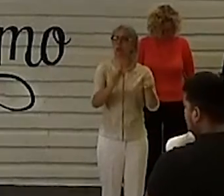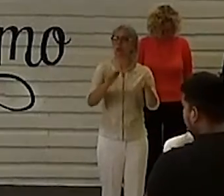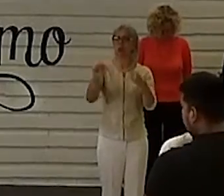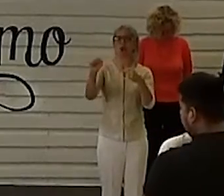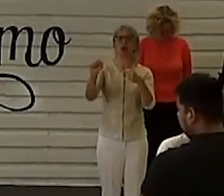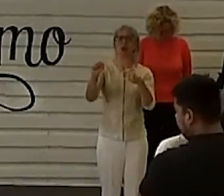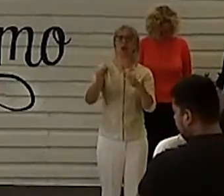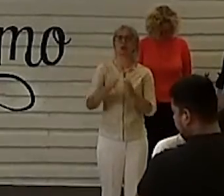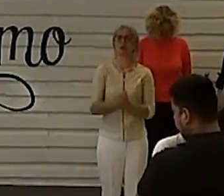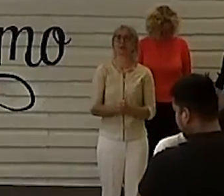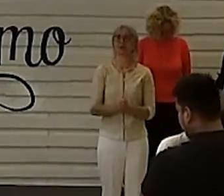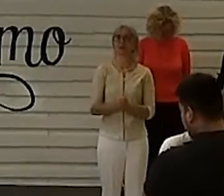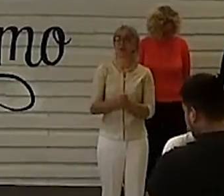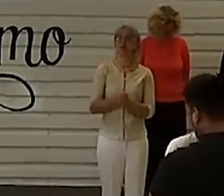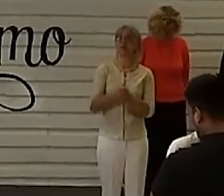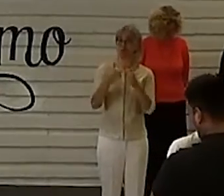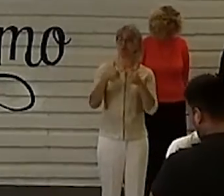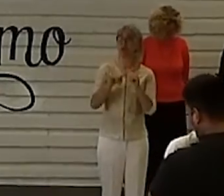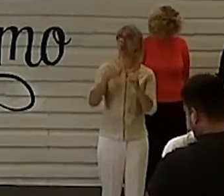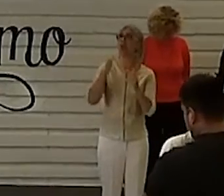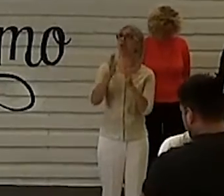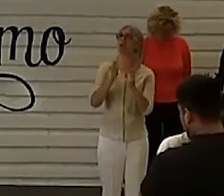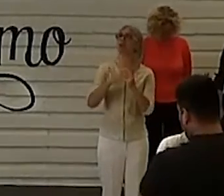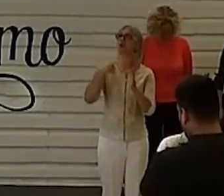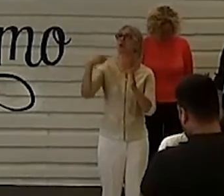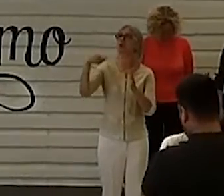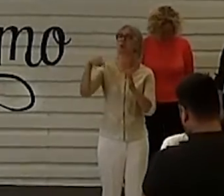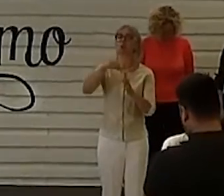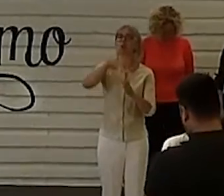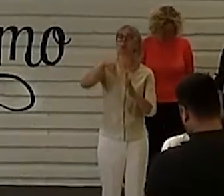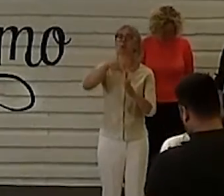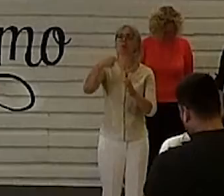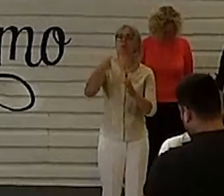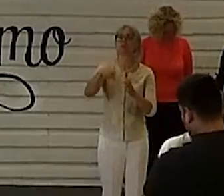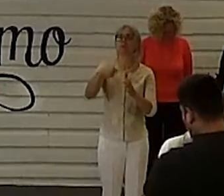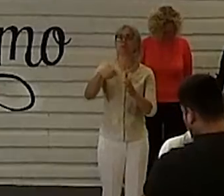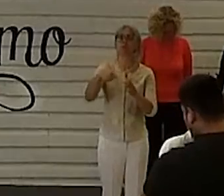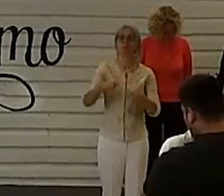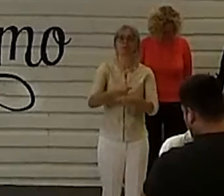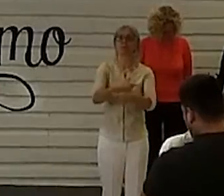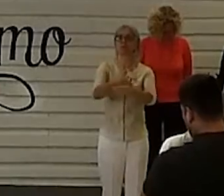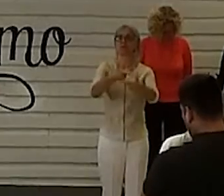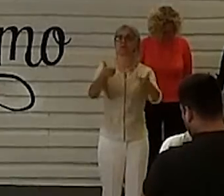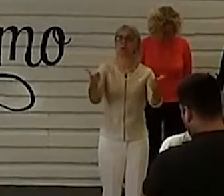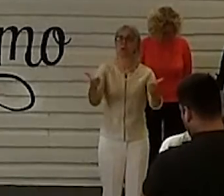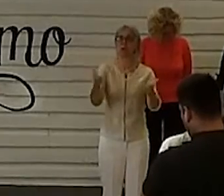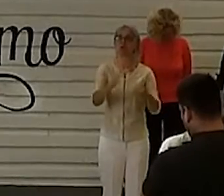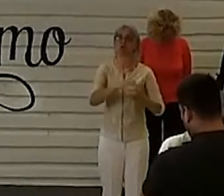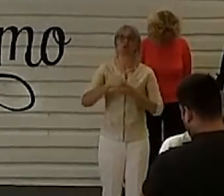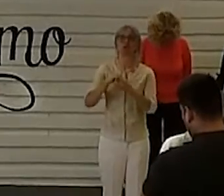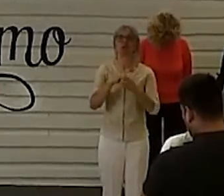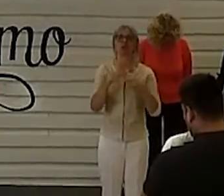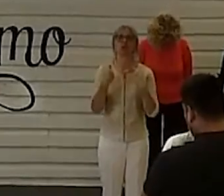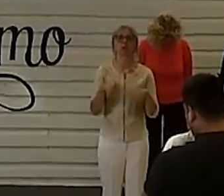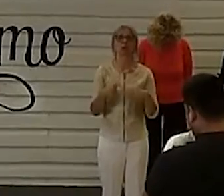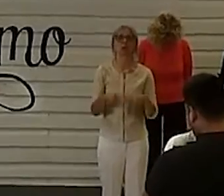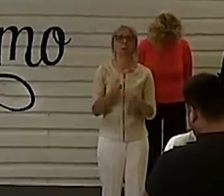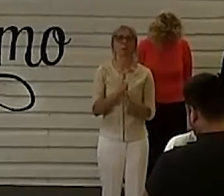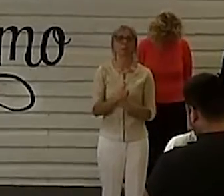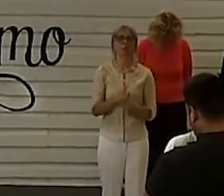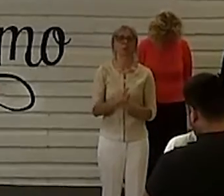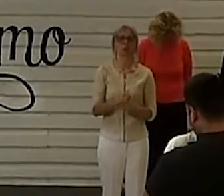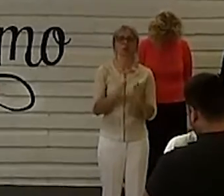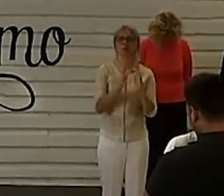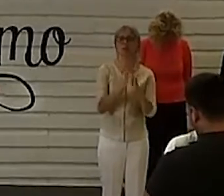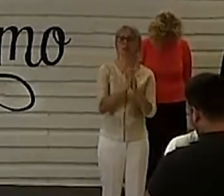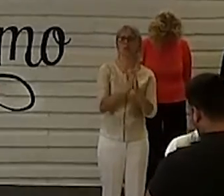Quell'unzione che era sul tuo figlio Gesù. Abbiamo bisogno, Signore. Questa società più che mai ha bisogno, Signore, di